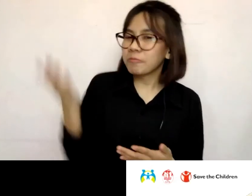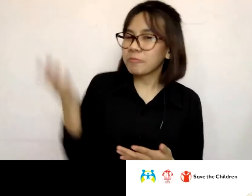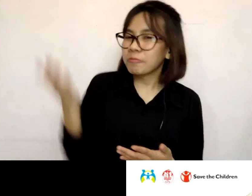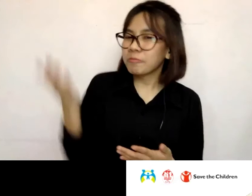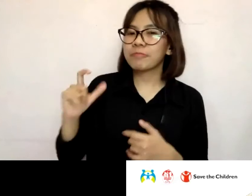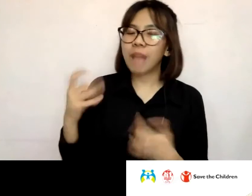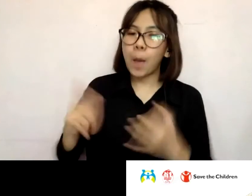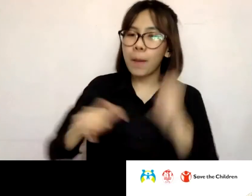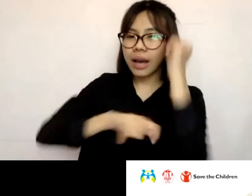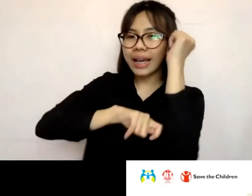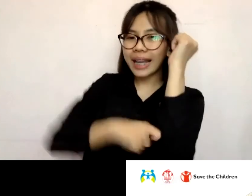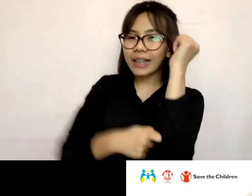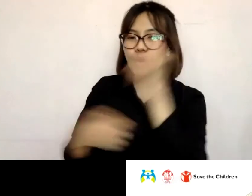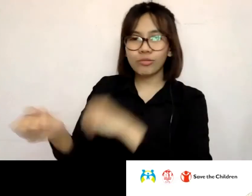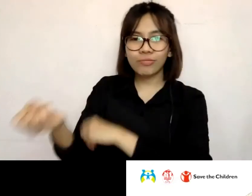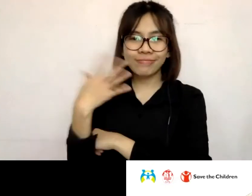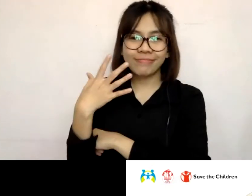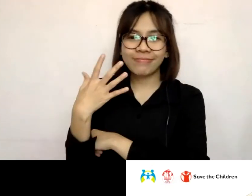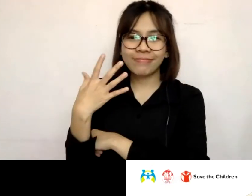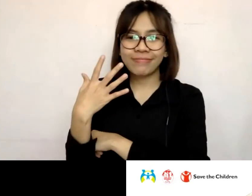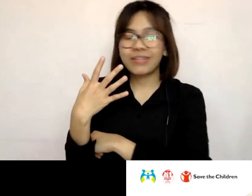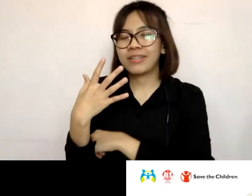paham ataupun guru tidak paham terhadap